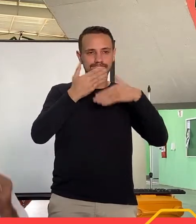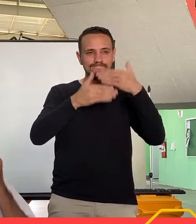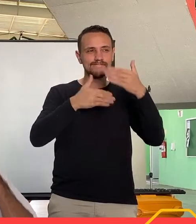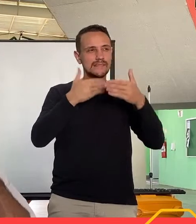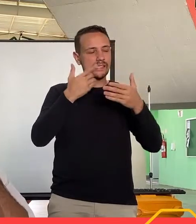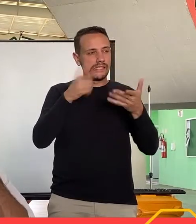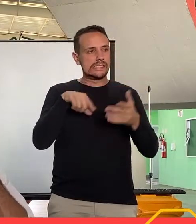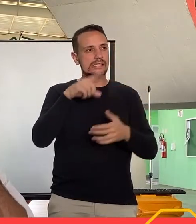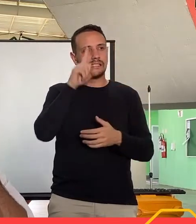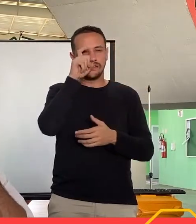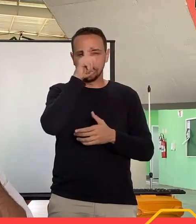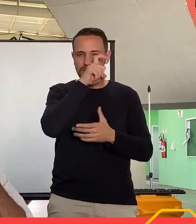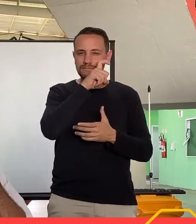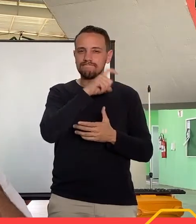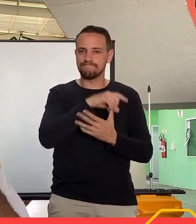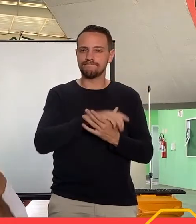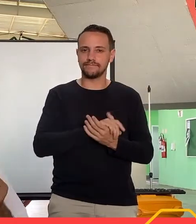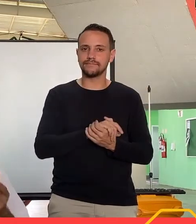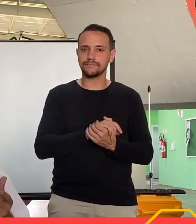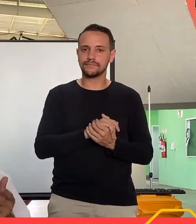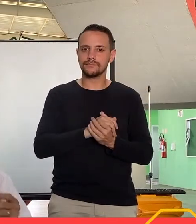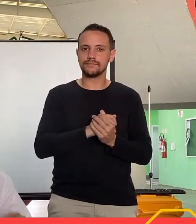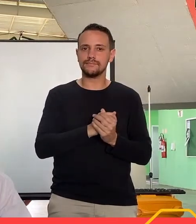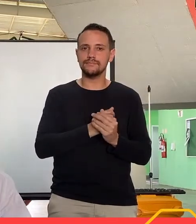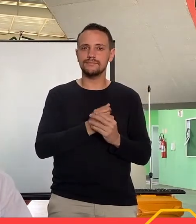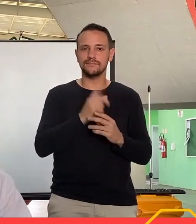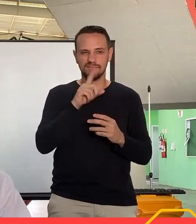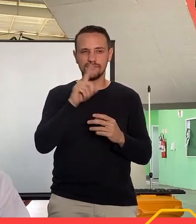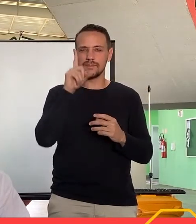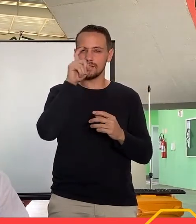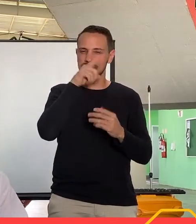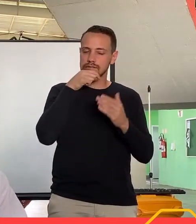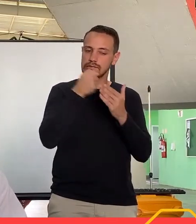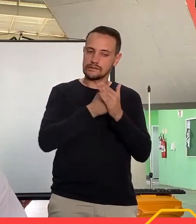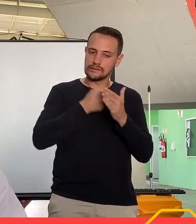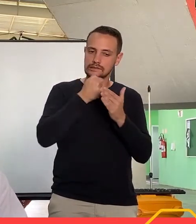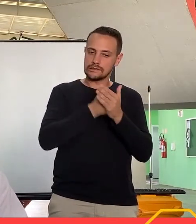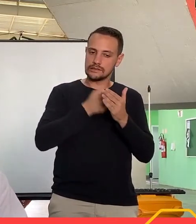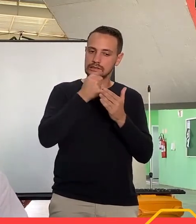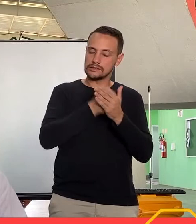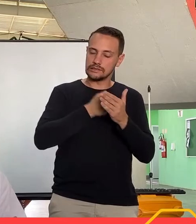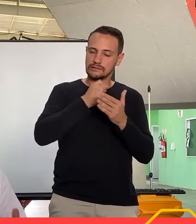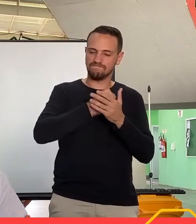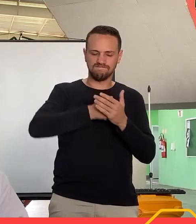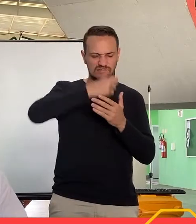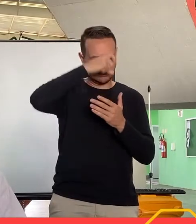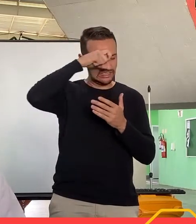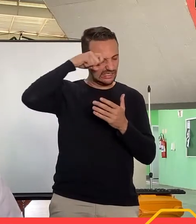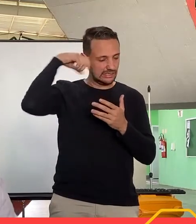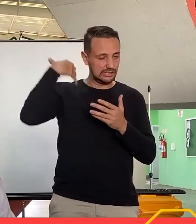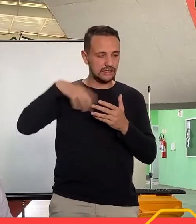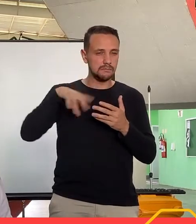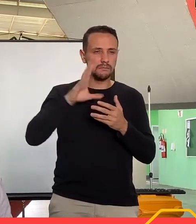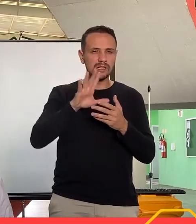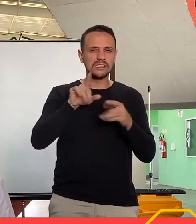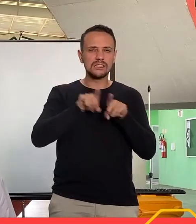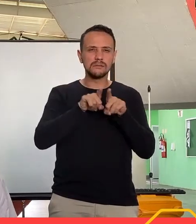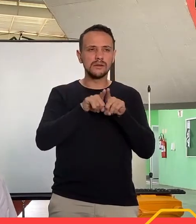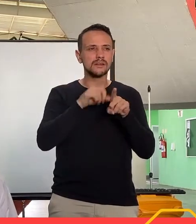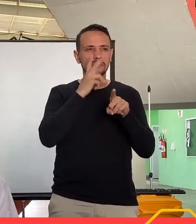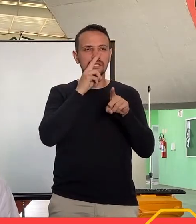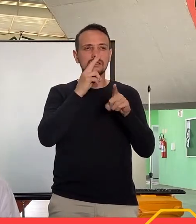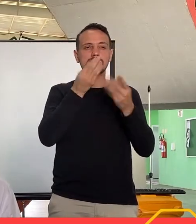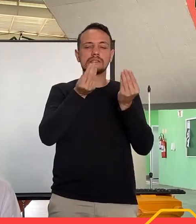quão delicado é esse processo, o quão tênue são essas conquistas. Né? Elas são frágeis,